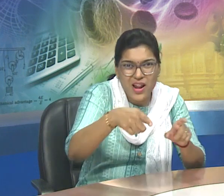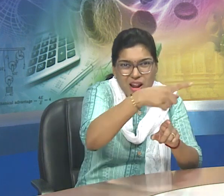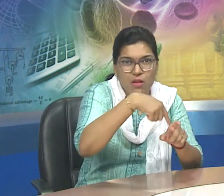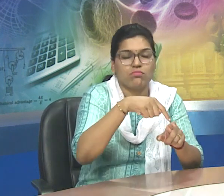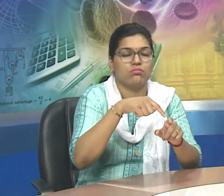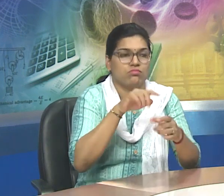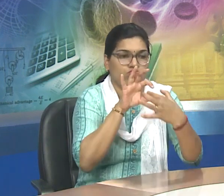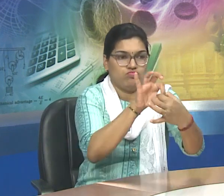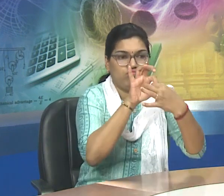स्टेट में